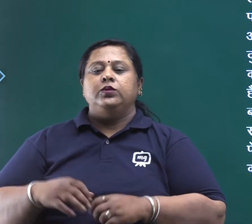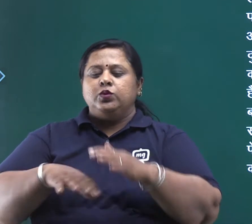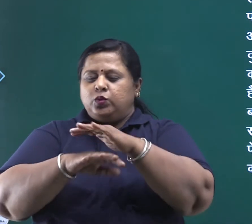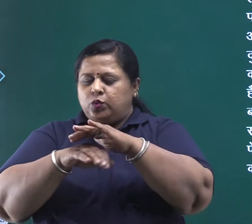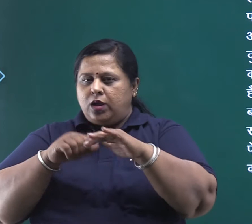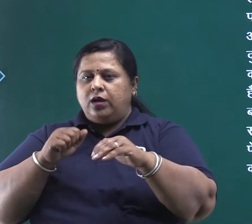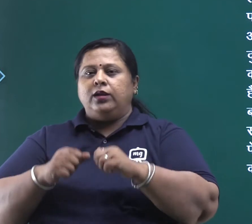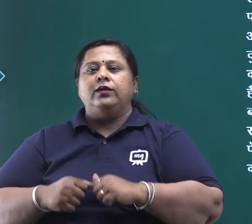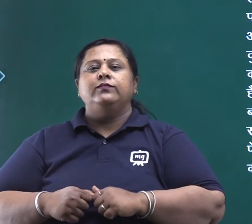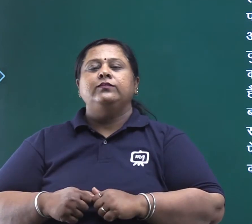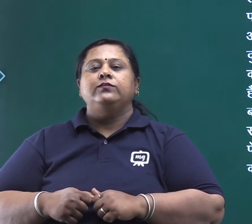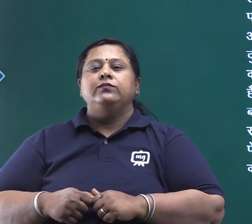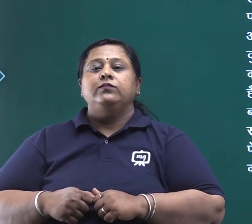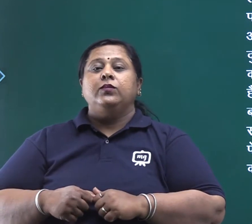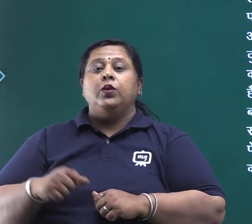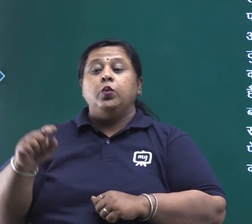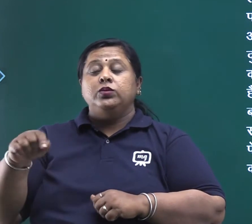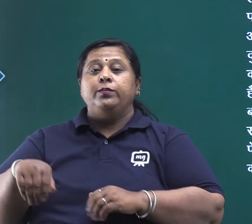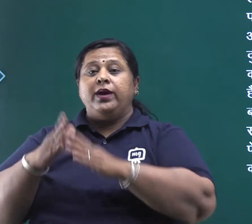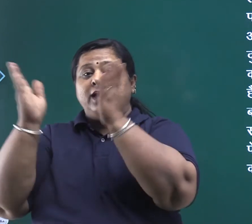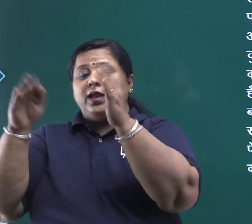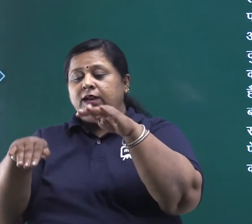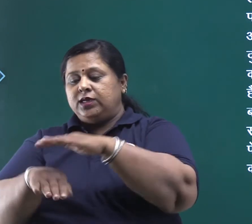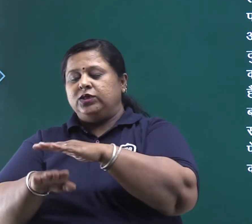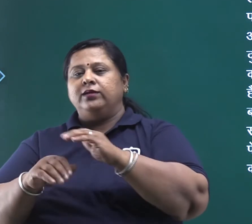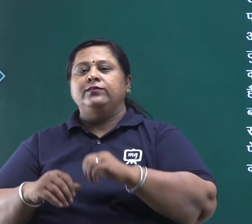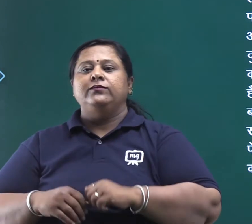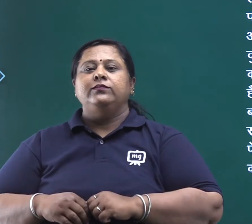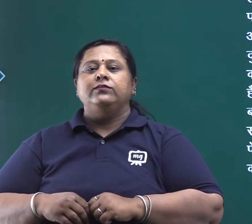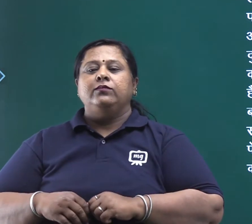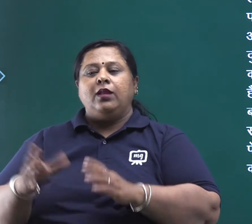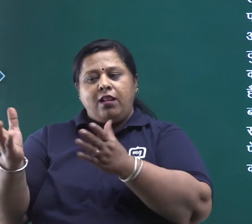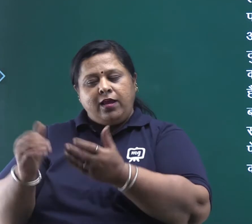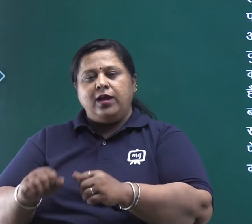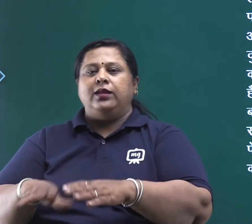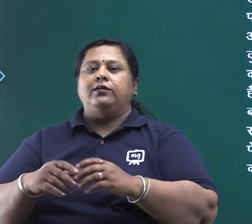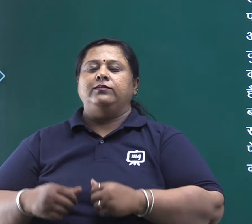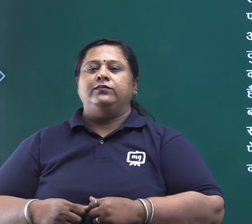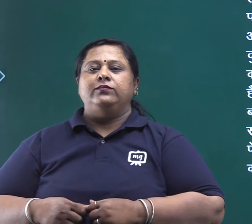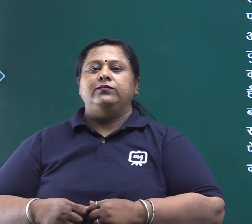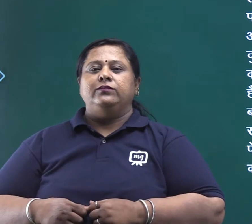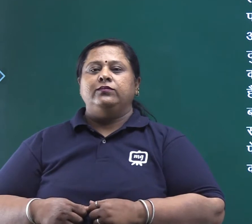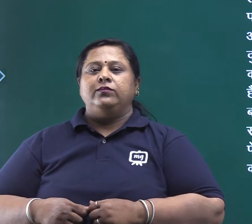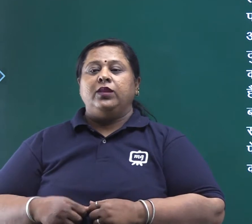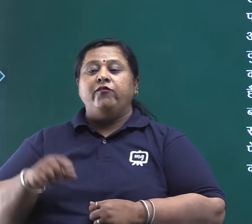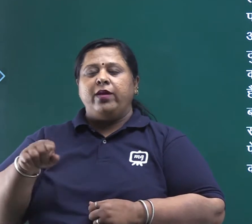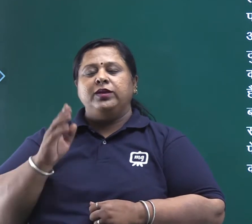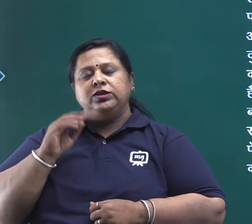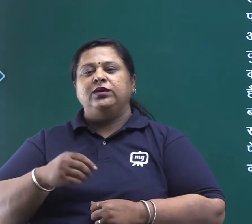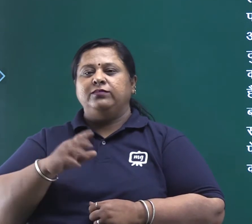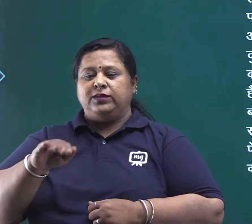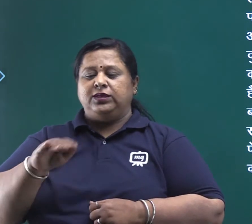चुरा करके उस पेड़ के नीचे ले आता है। वह बच्ची